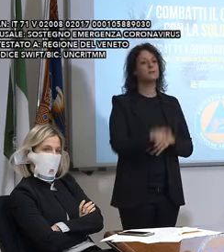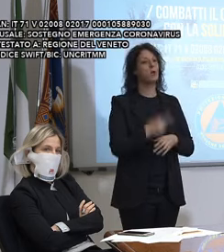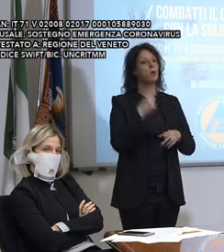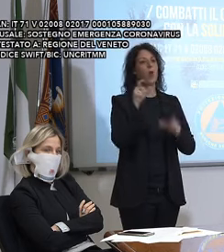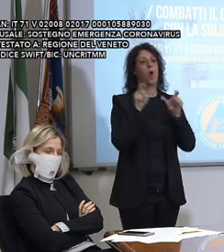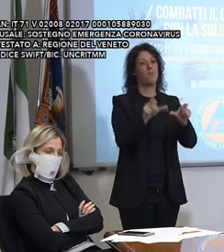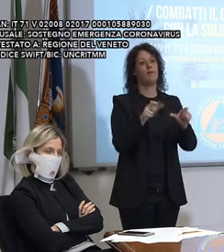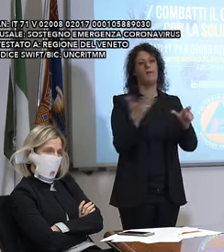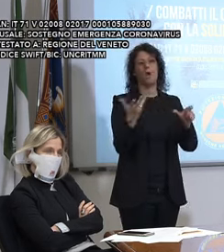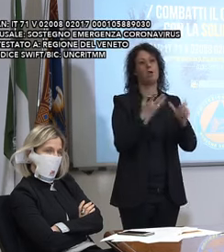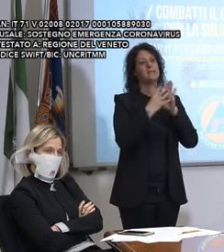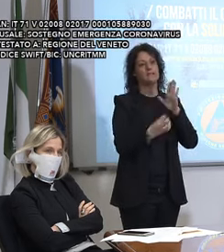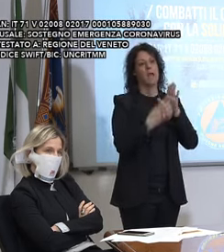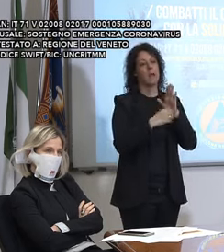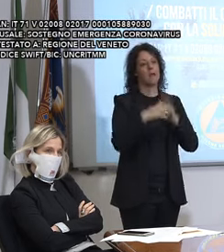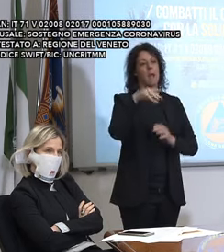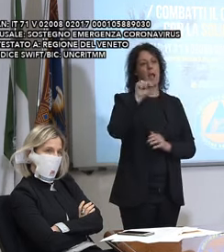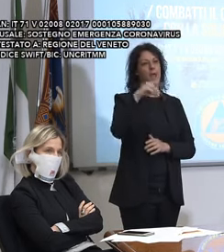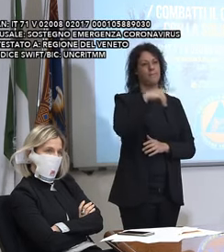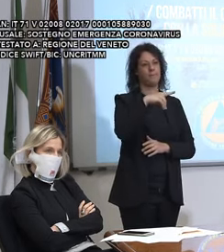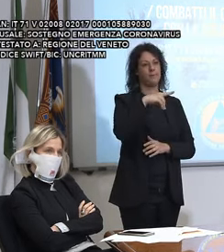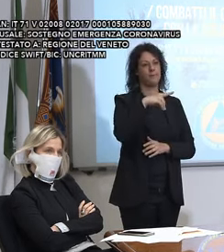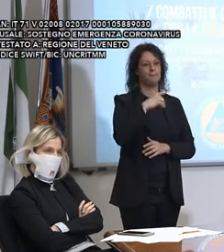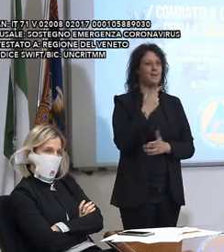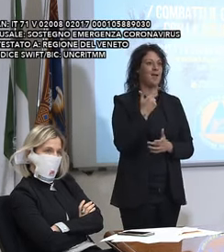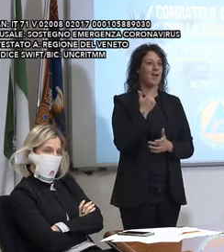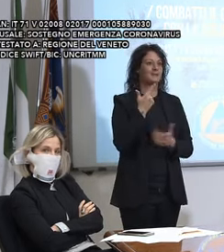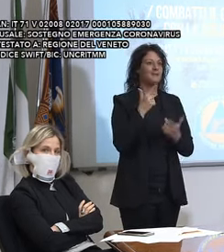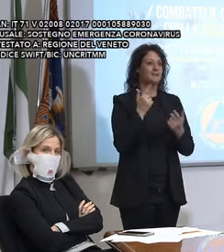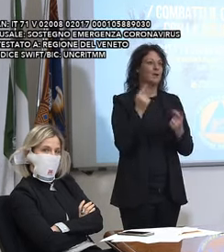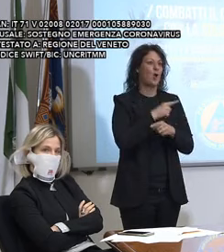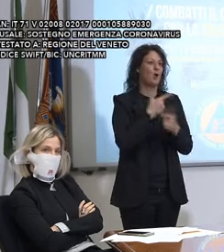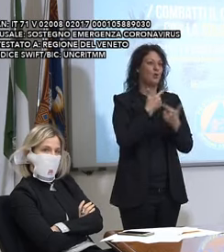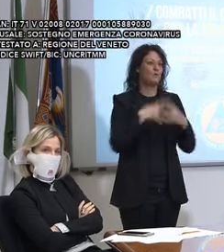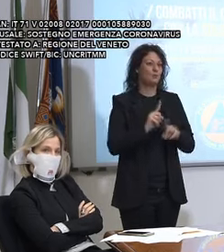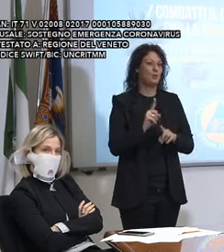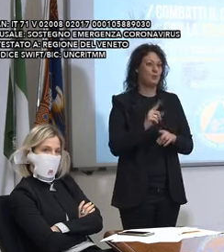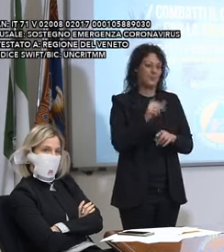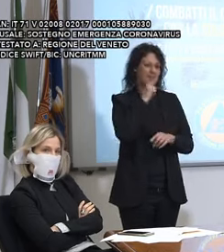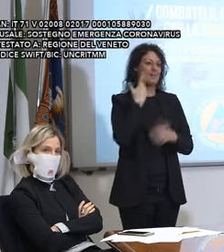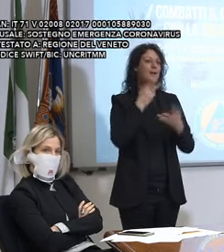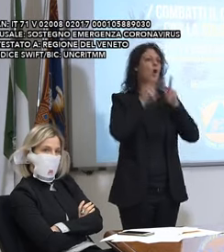non funziona, cioè è la condizione sine qua non per avere un controllo